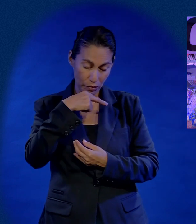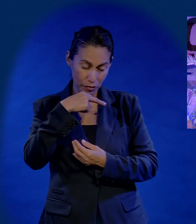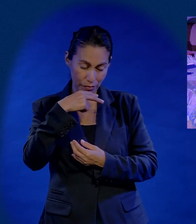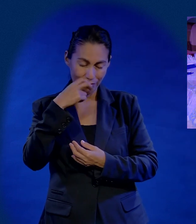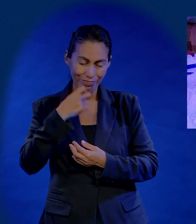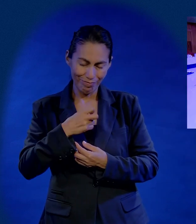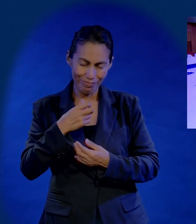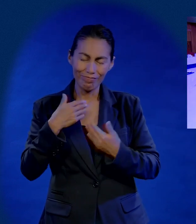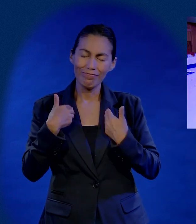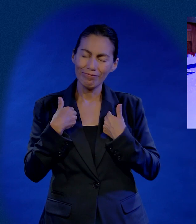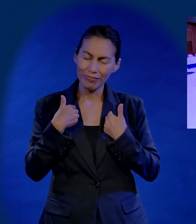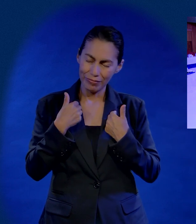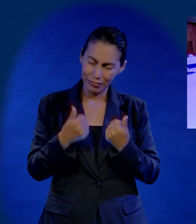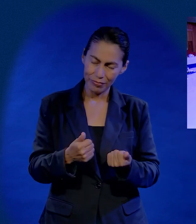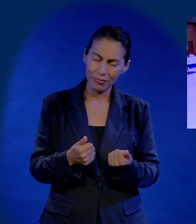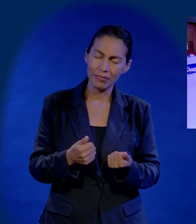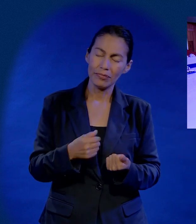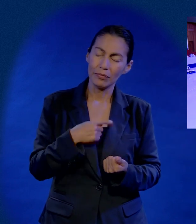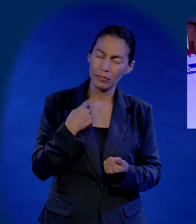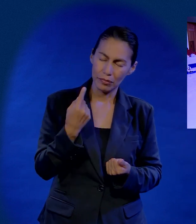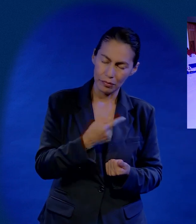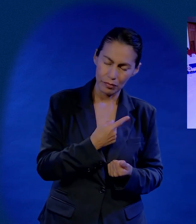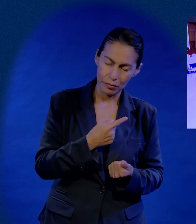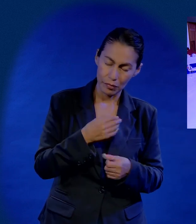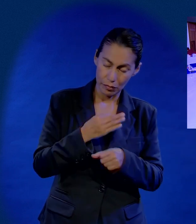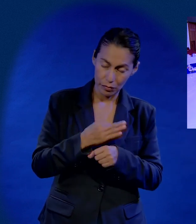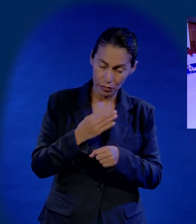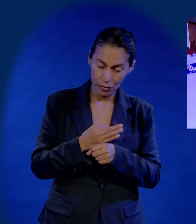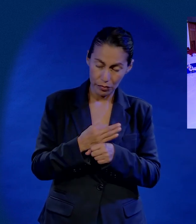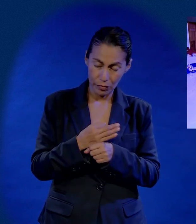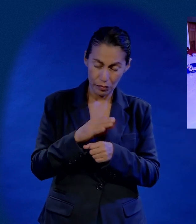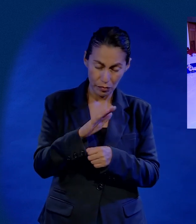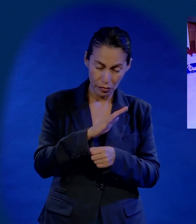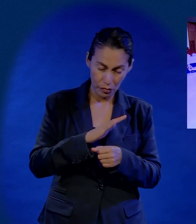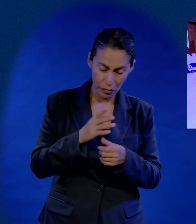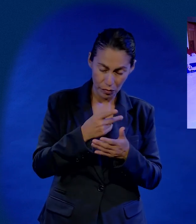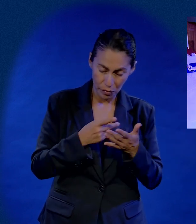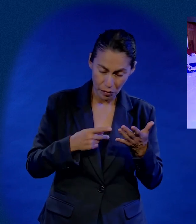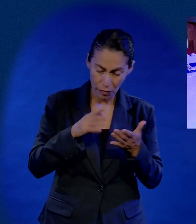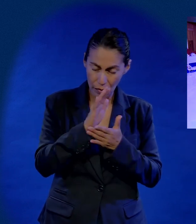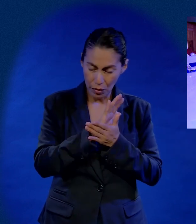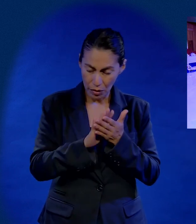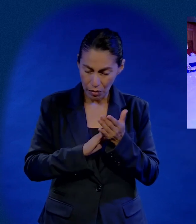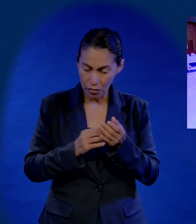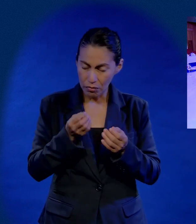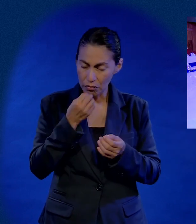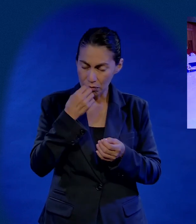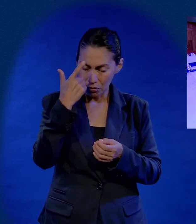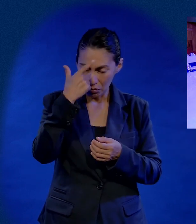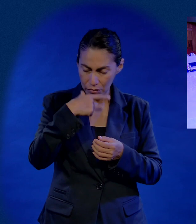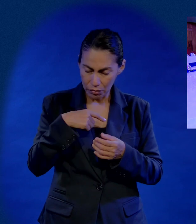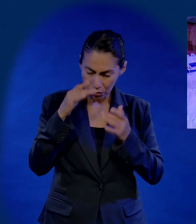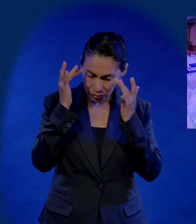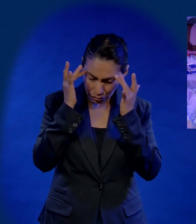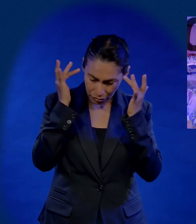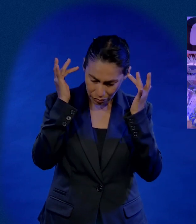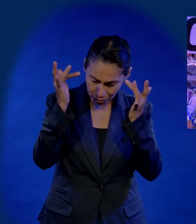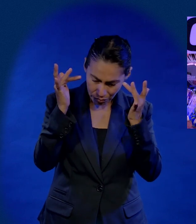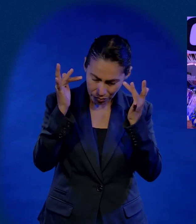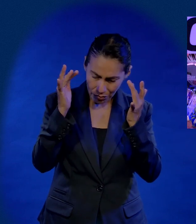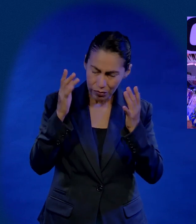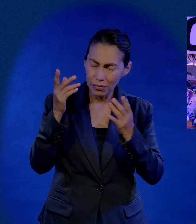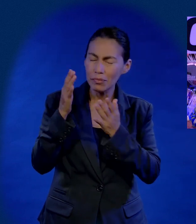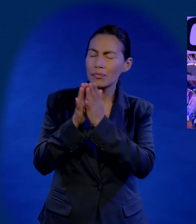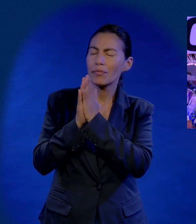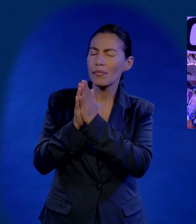y enséñanos a ver lo que tú ves, lo que tú ves. Permítenos. Permítenos participar, participar del rito